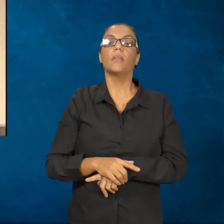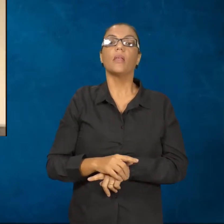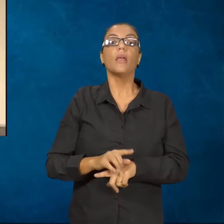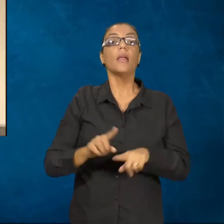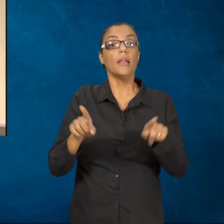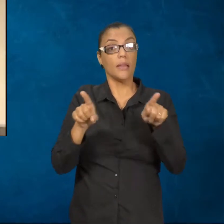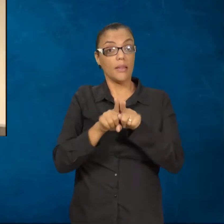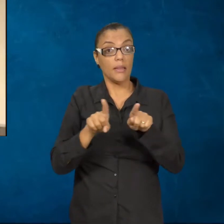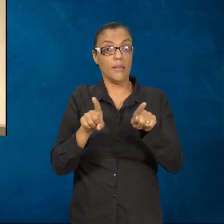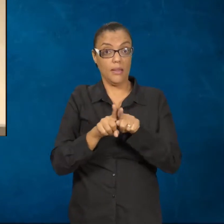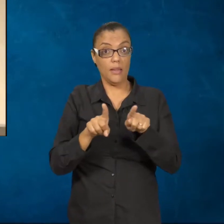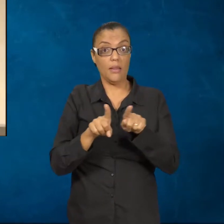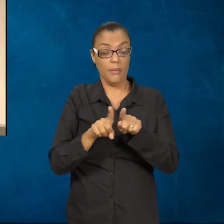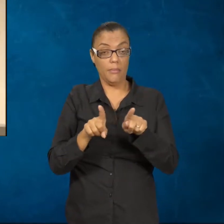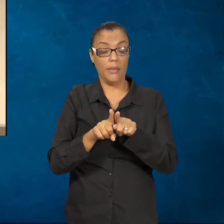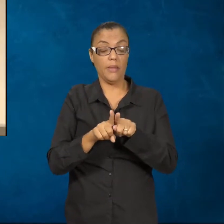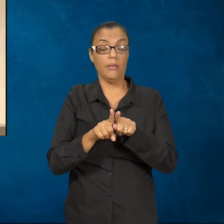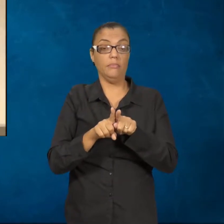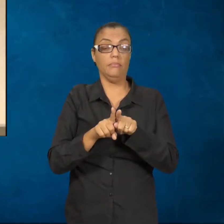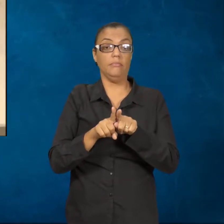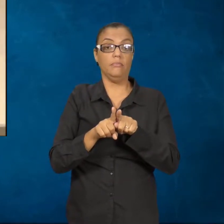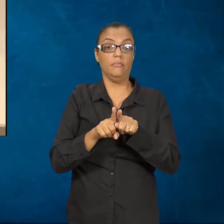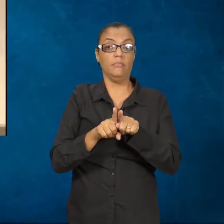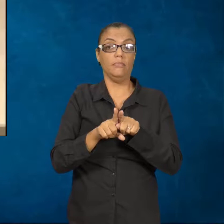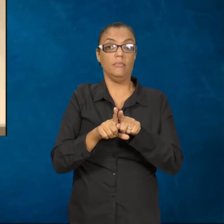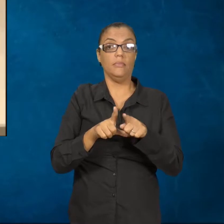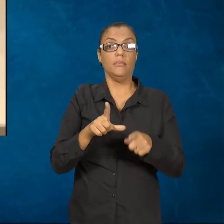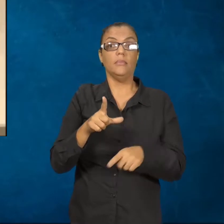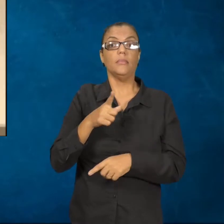Agora, foi feito